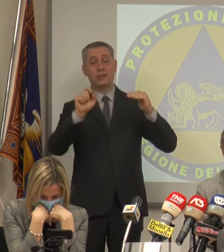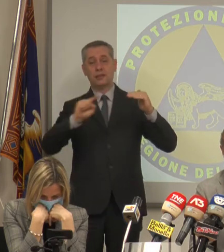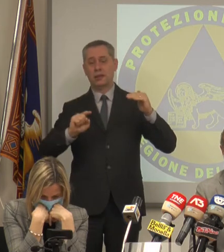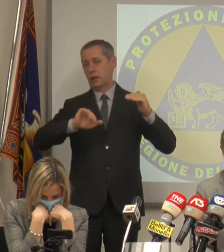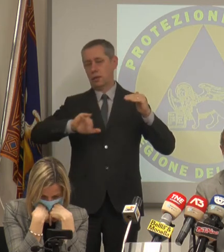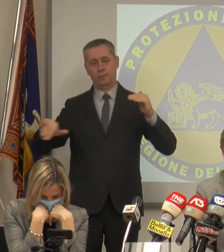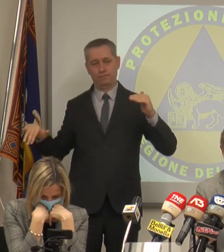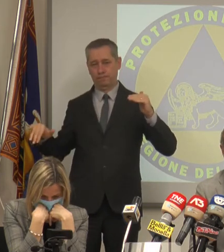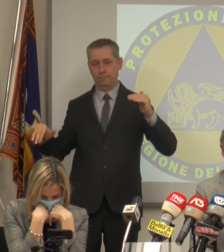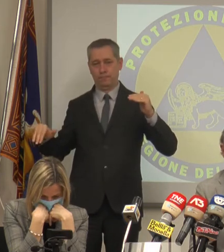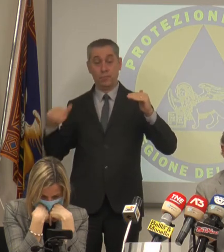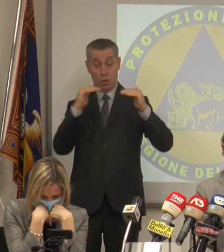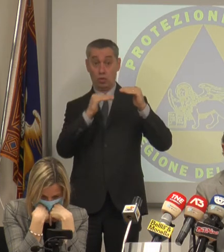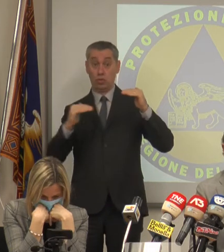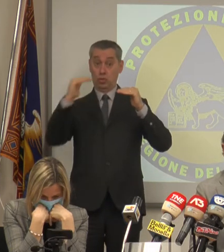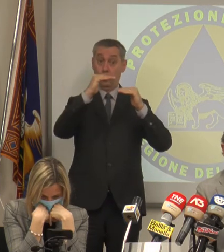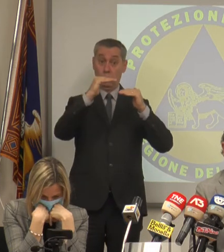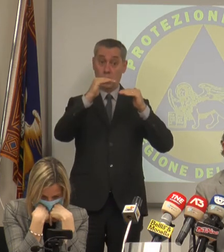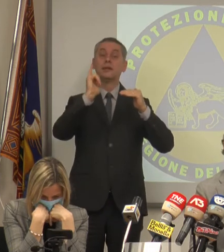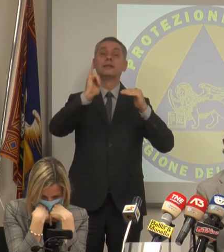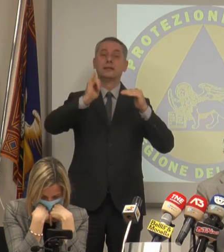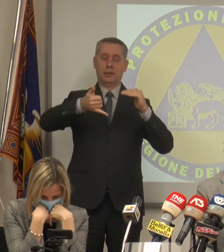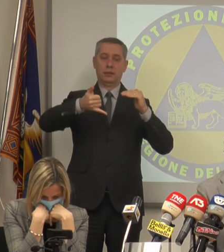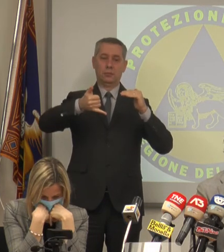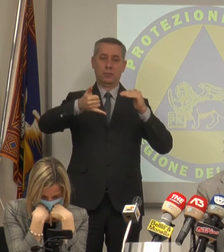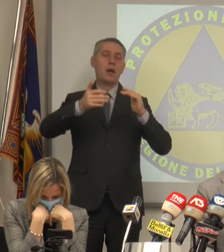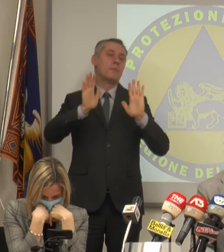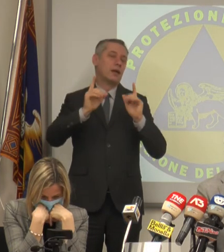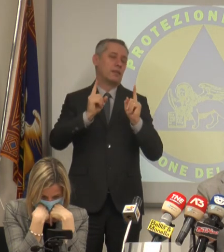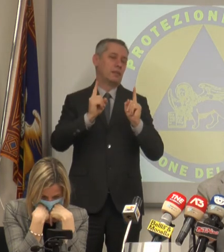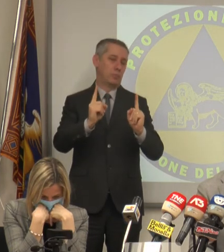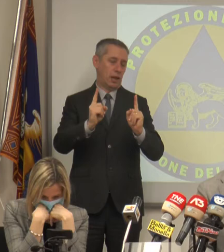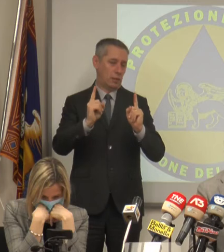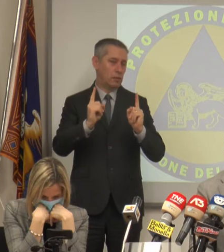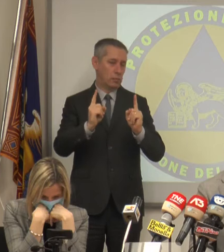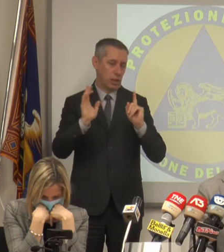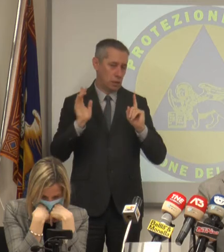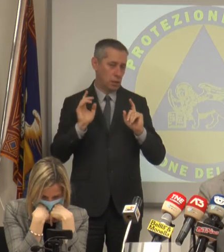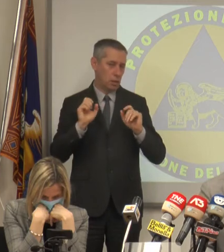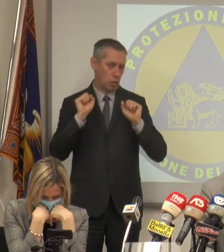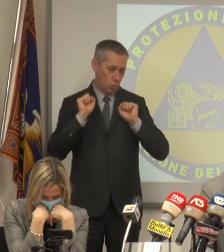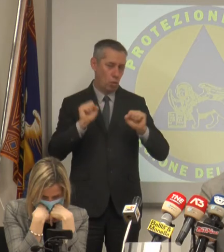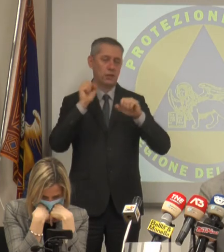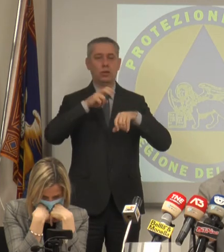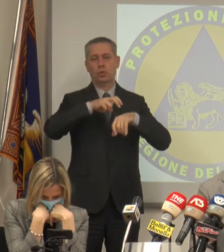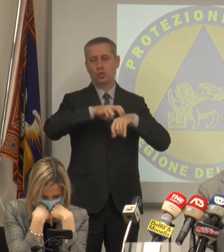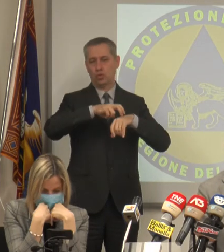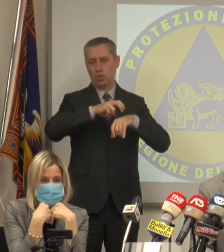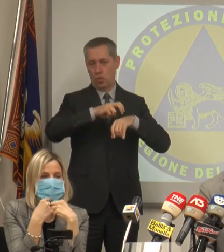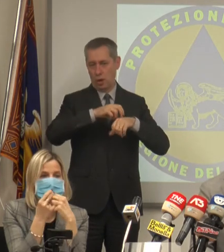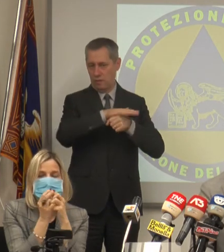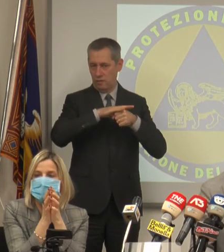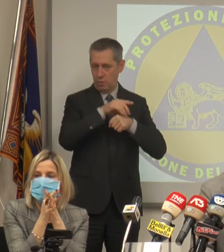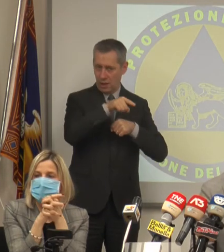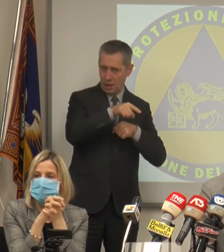anni? Sì. A meno che non ci siano medici che prescrivono per